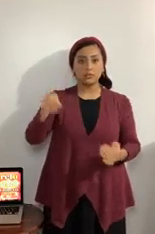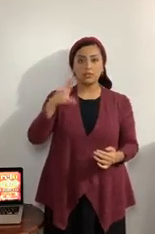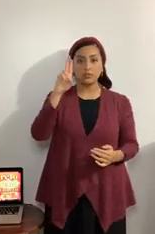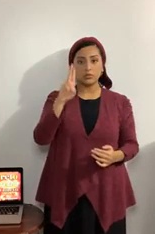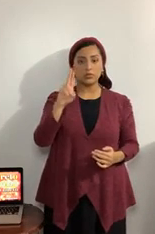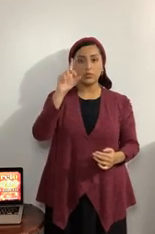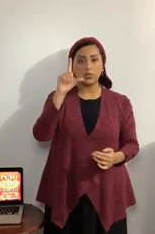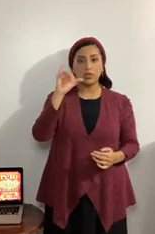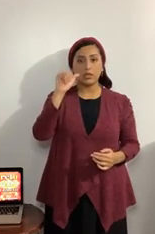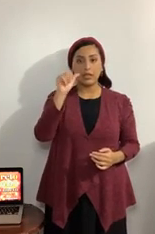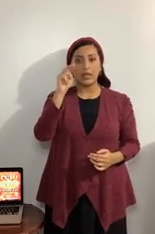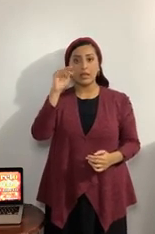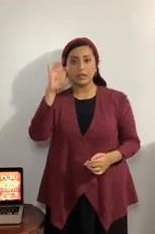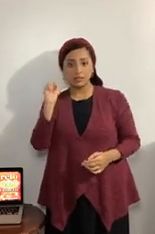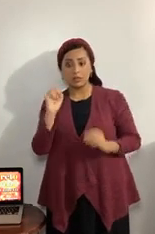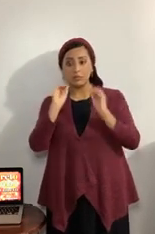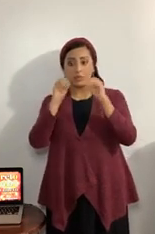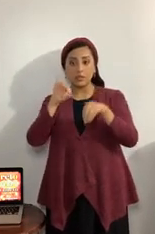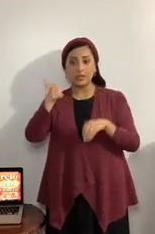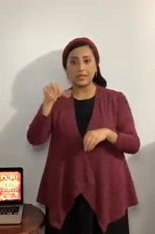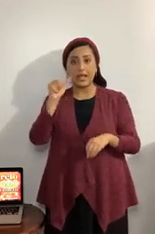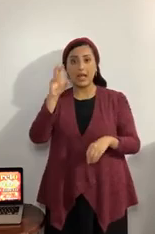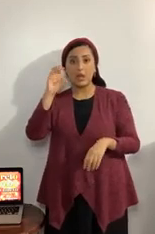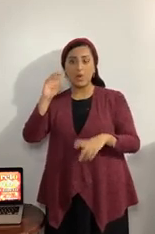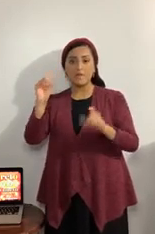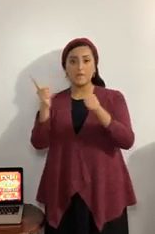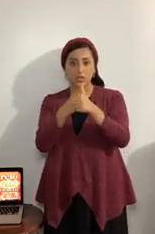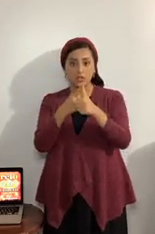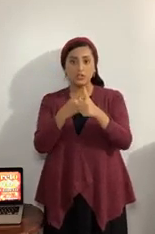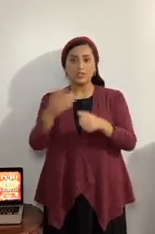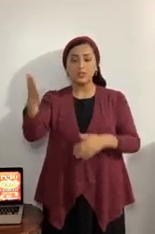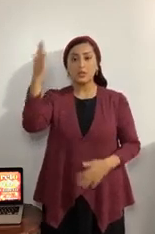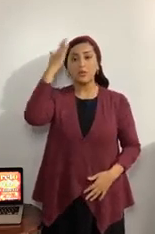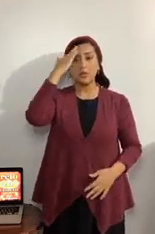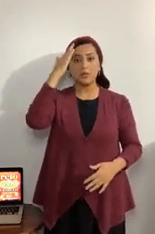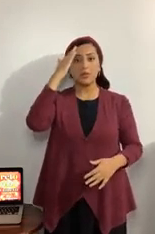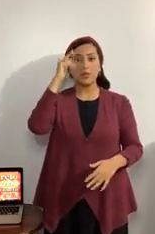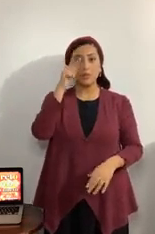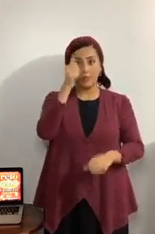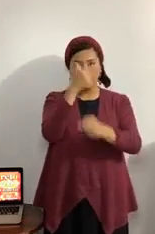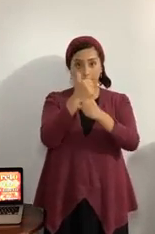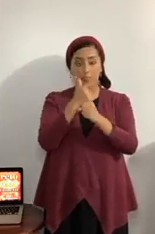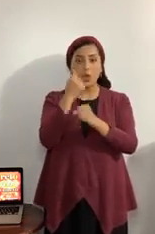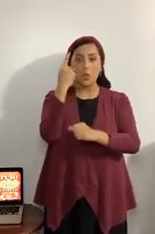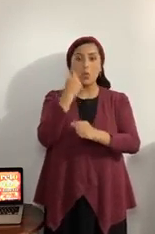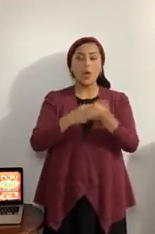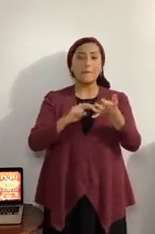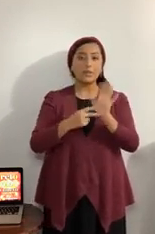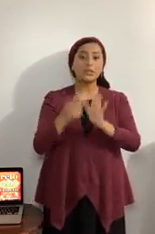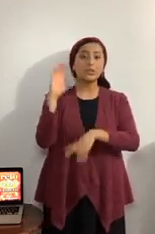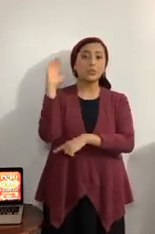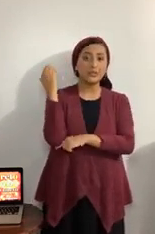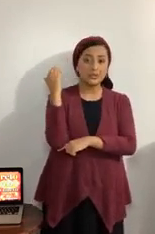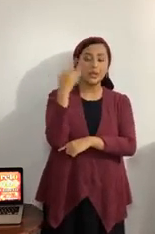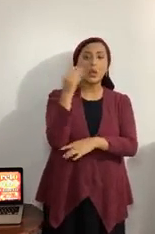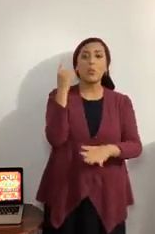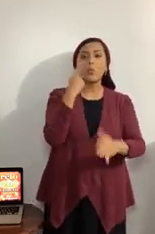Janos primero. Conociendo entonces, amado escucha, lo que significa la Navidad y lo que significa el